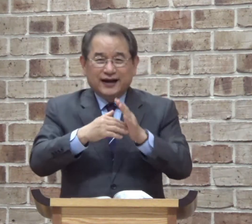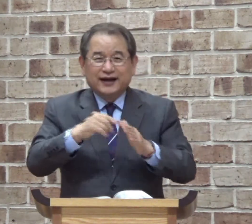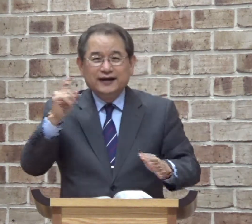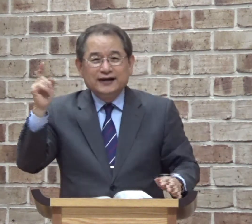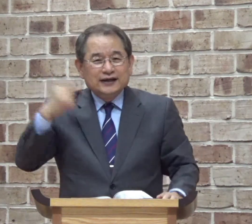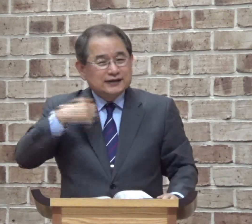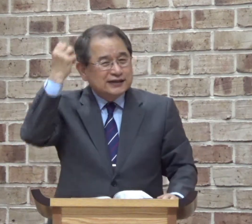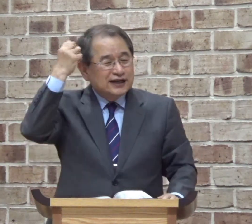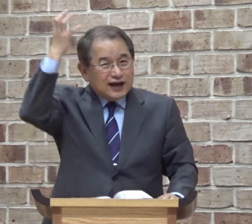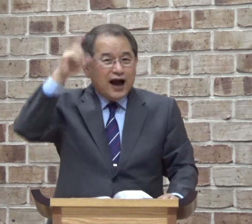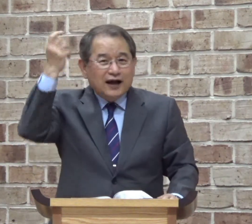다른 나라에서